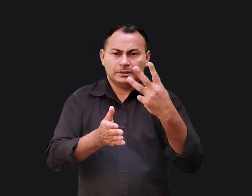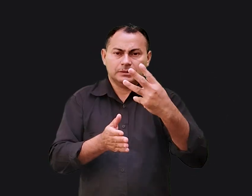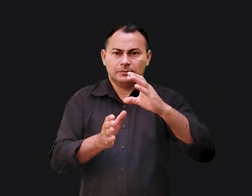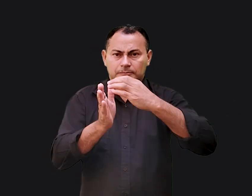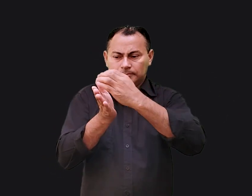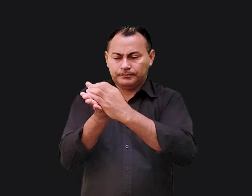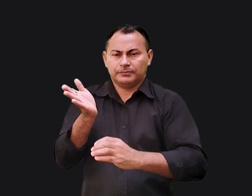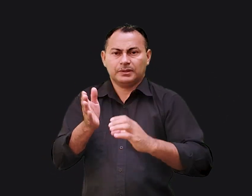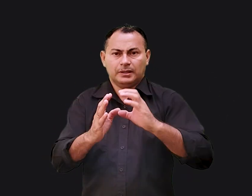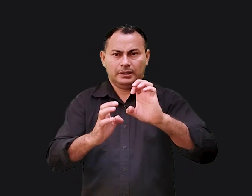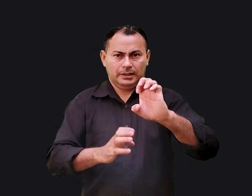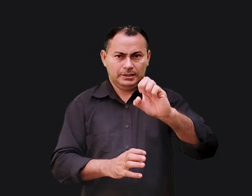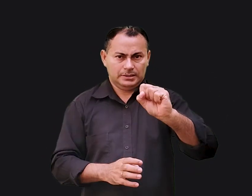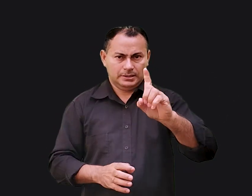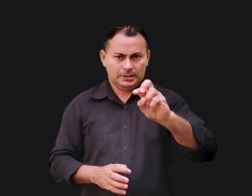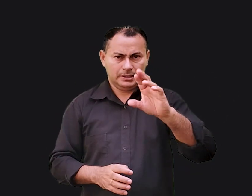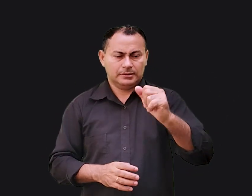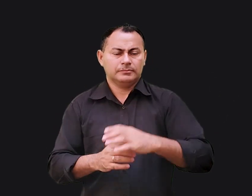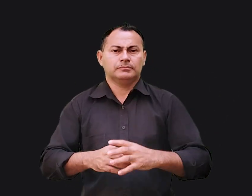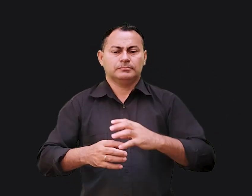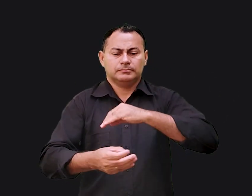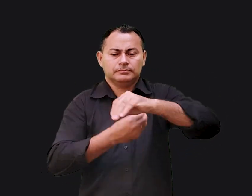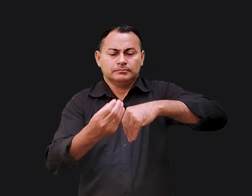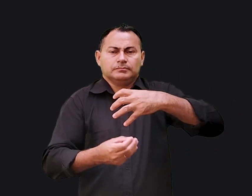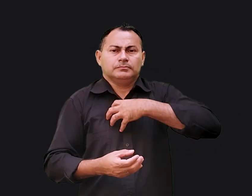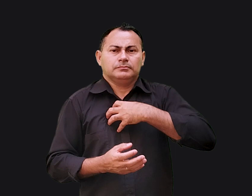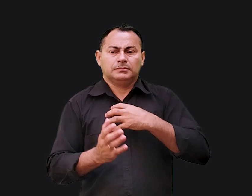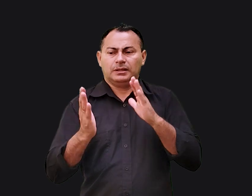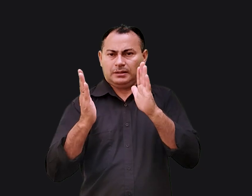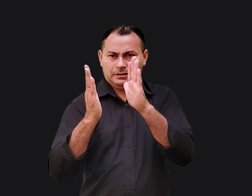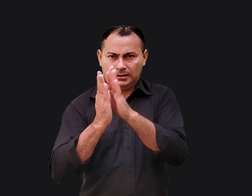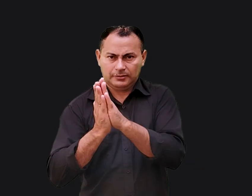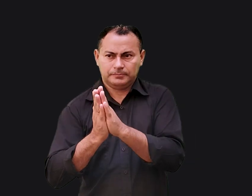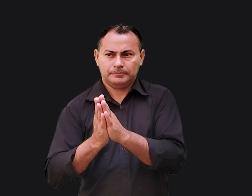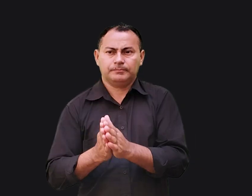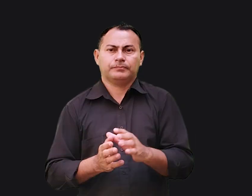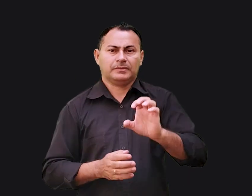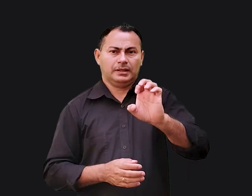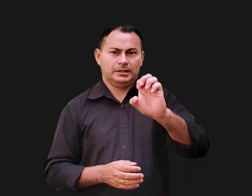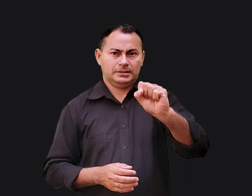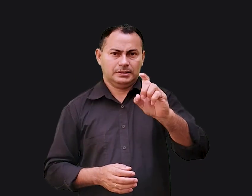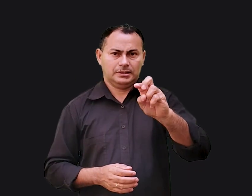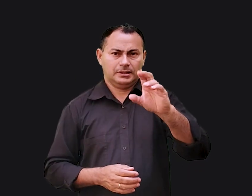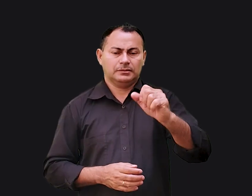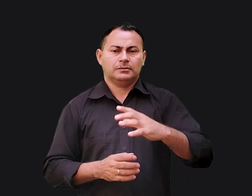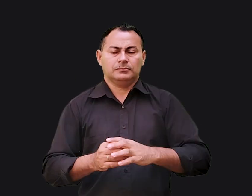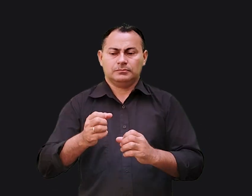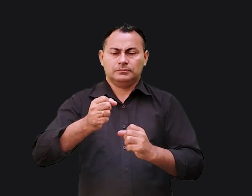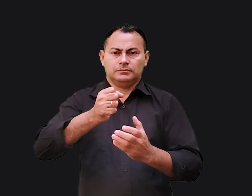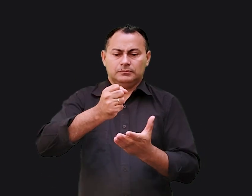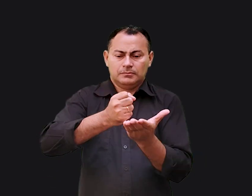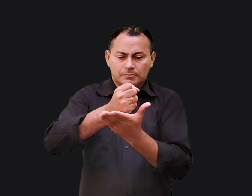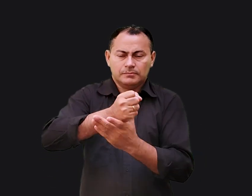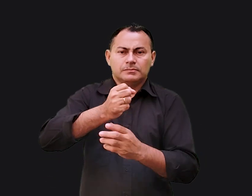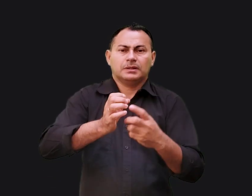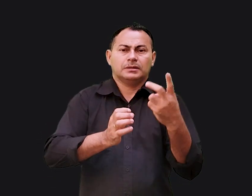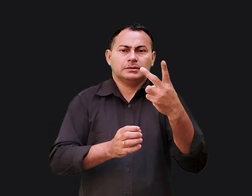3º capítulo de Esdras a mistura de sentimentos que eles enfrentavam. Esdras conta que quando os alicerces do segundo templo